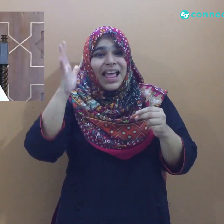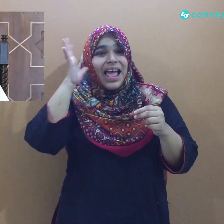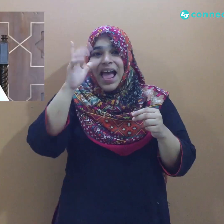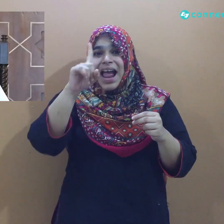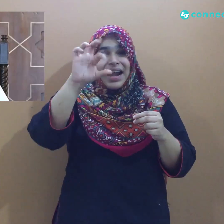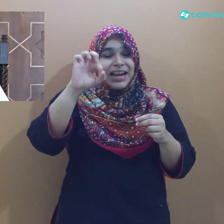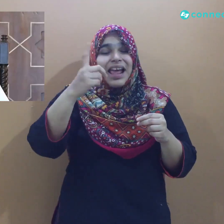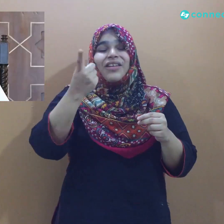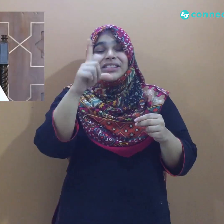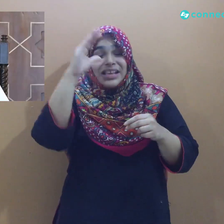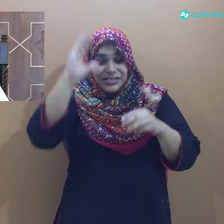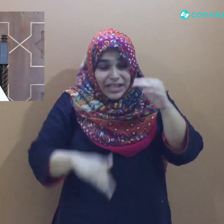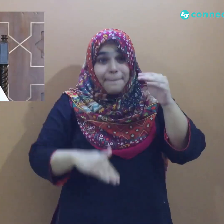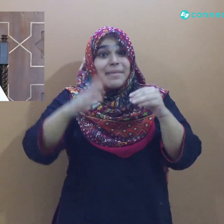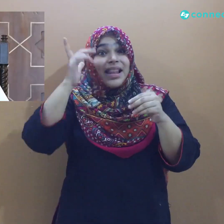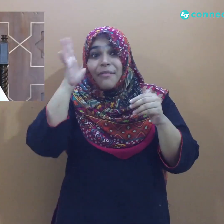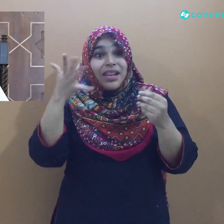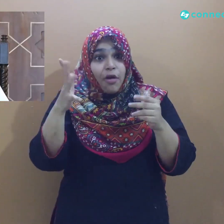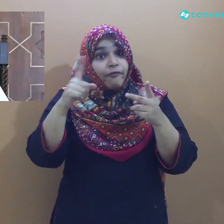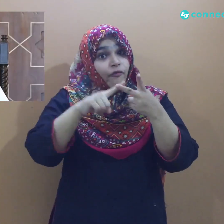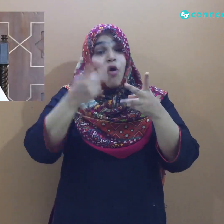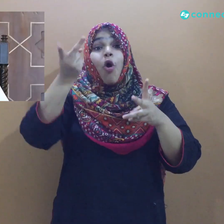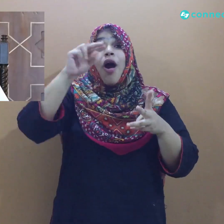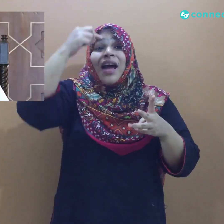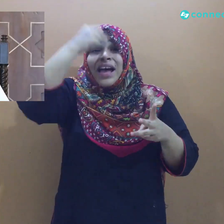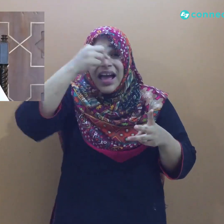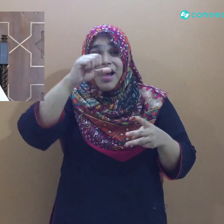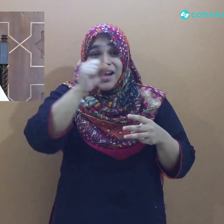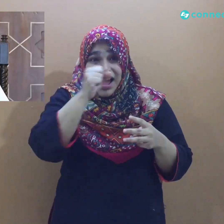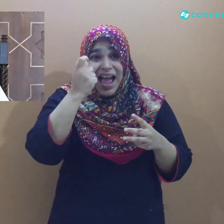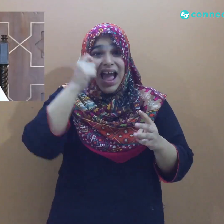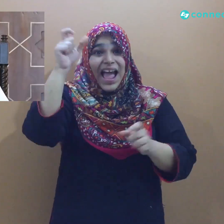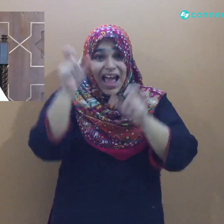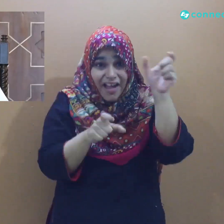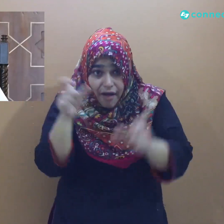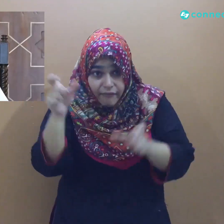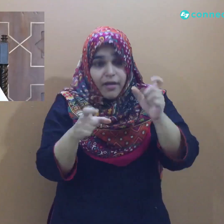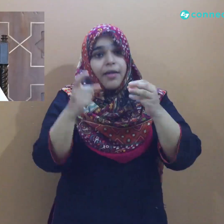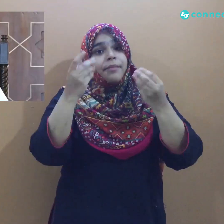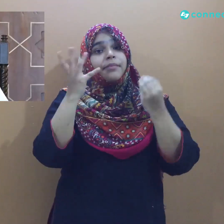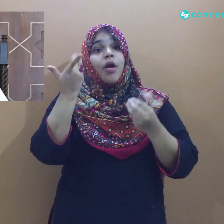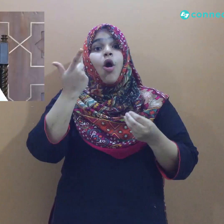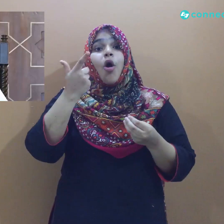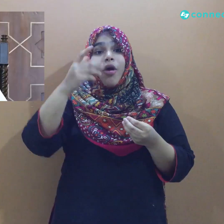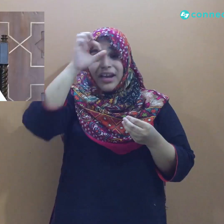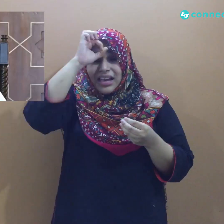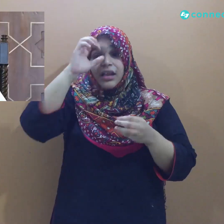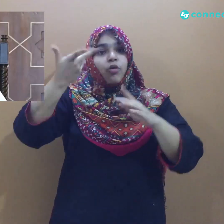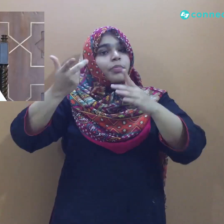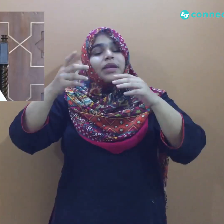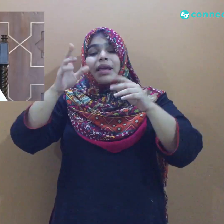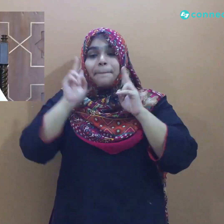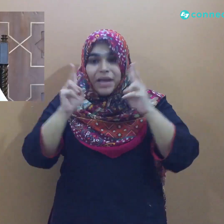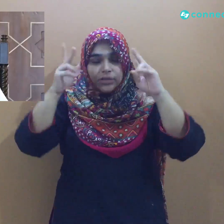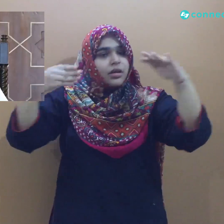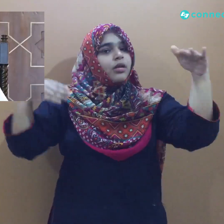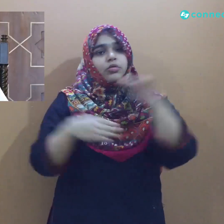اور کھانسی، نزلہ، زکام وغیرہ کے مریض مساجد میں اور امام بارگاہوں میں نہیں